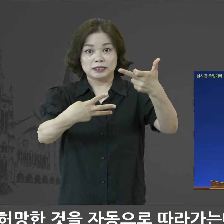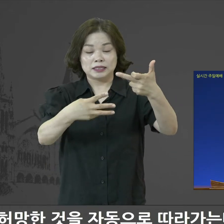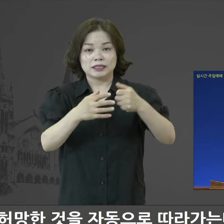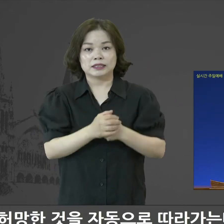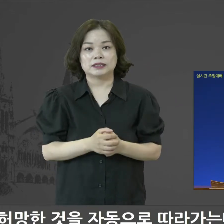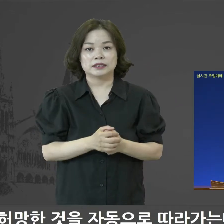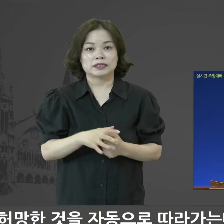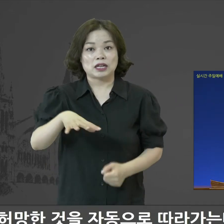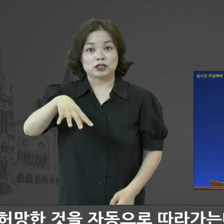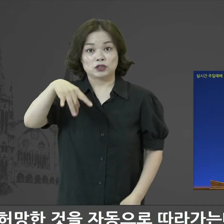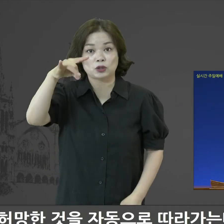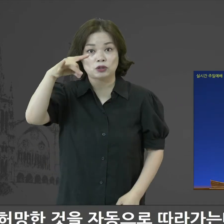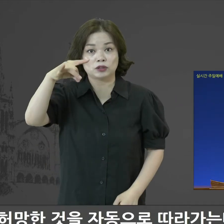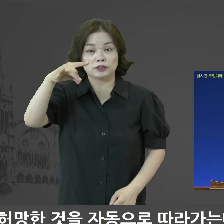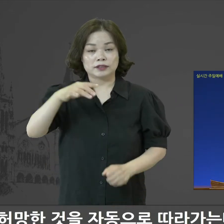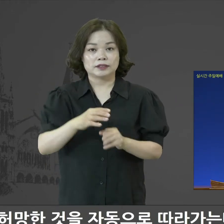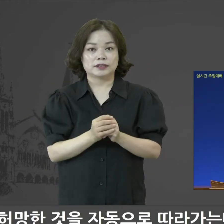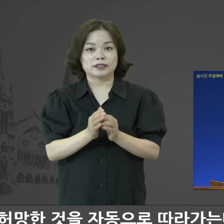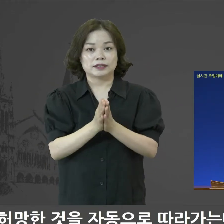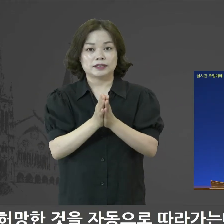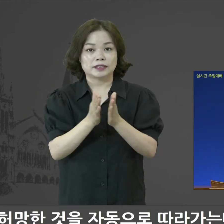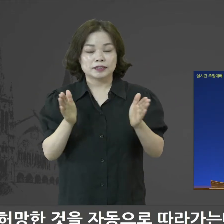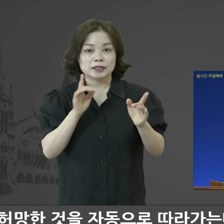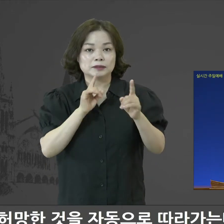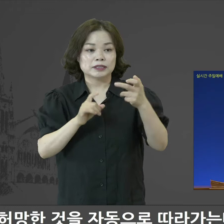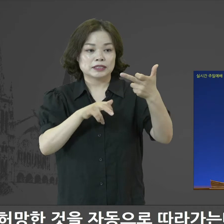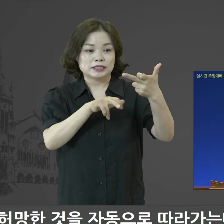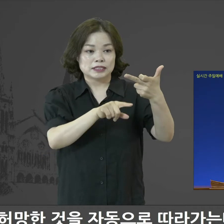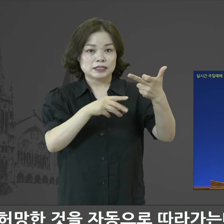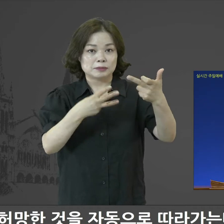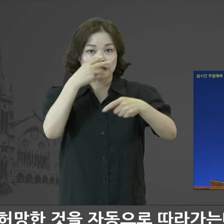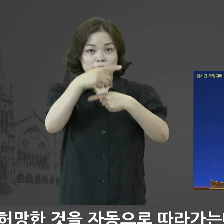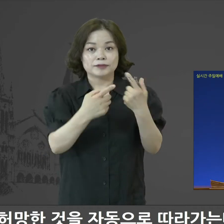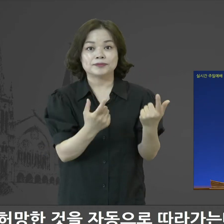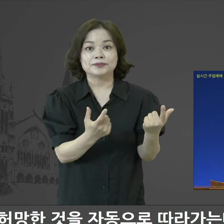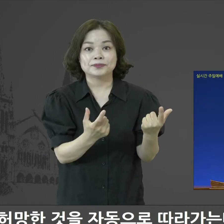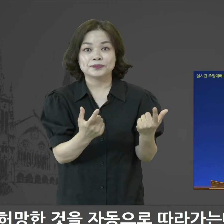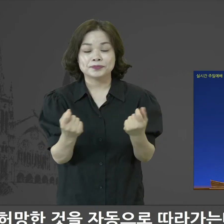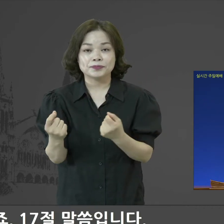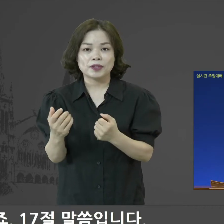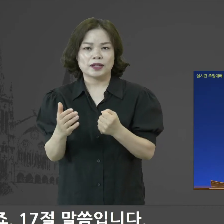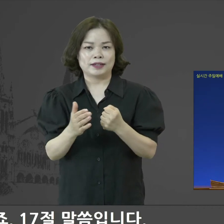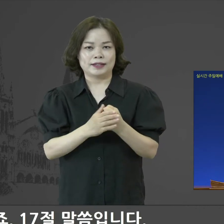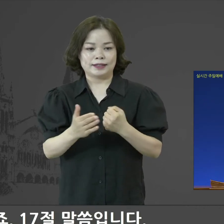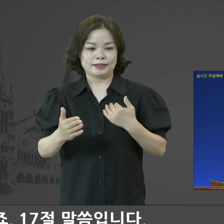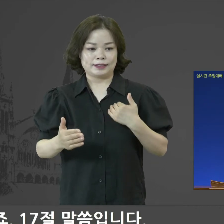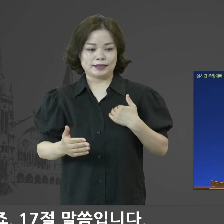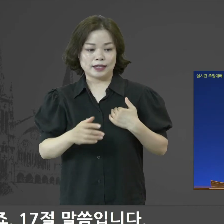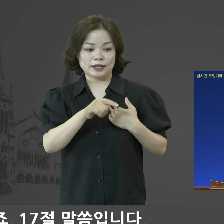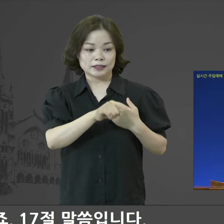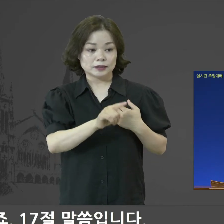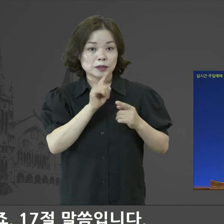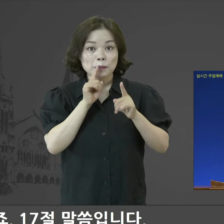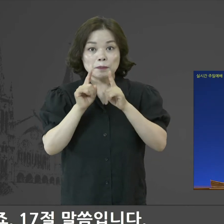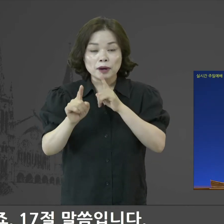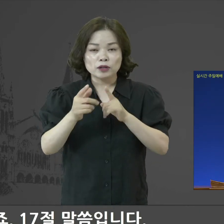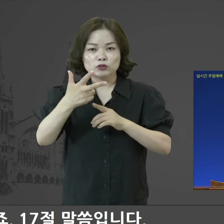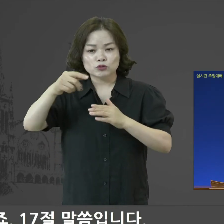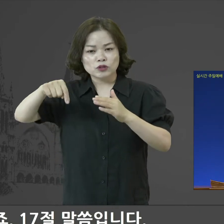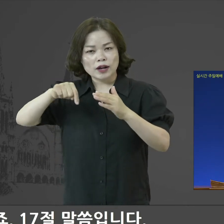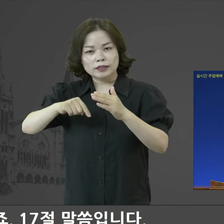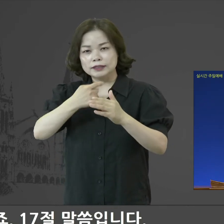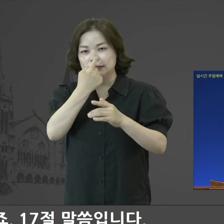서론에 관한 그 전체 개요인데 17절 말씀 같이 한번 읽겠습니다. 그러므로 내가 이것을 말하며 주